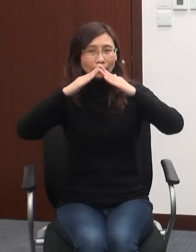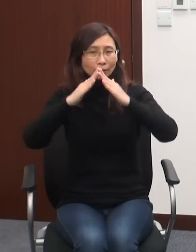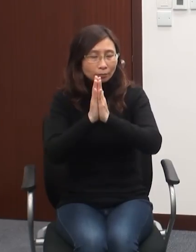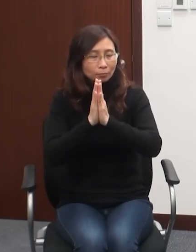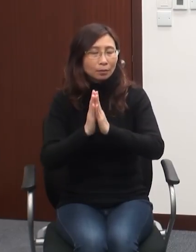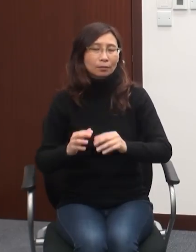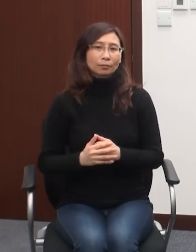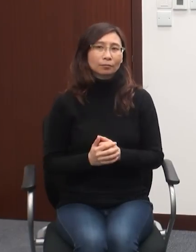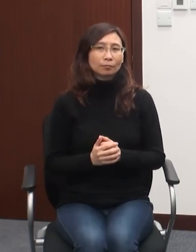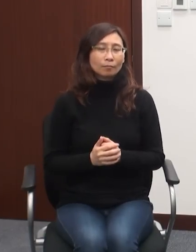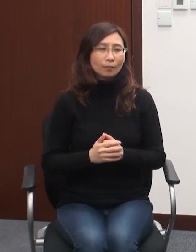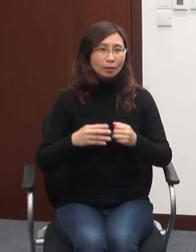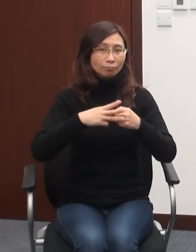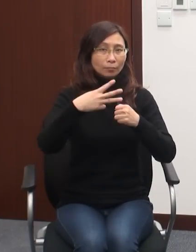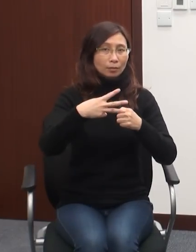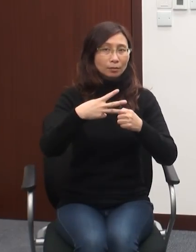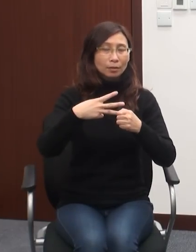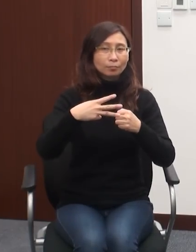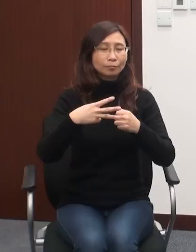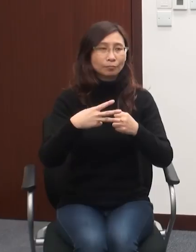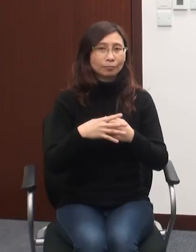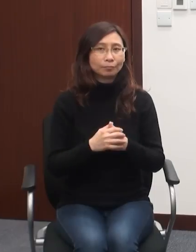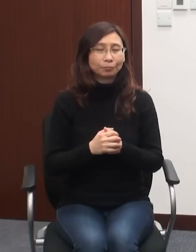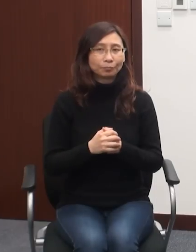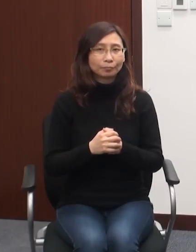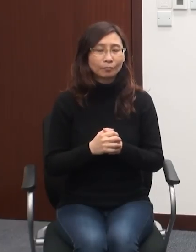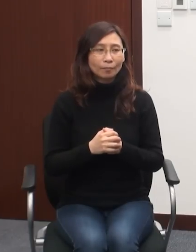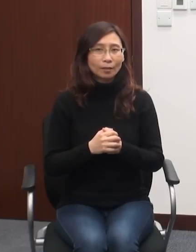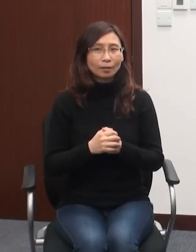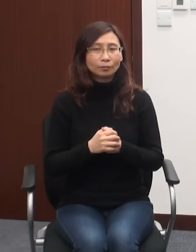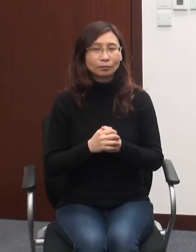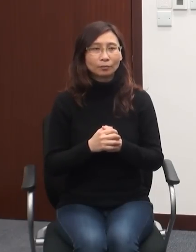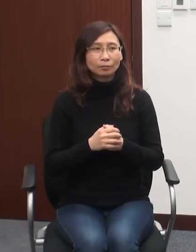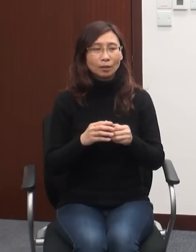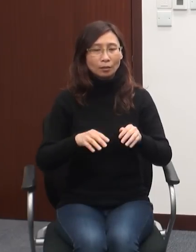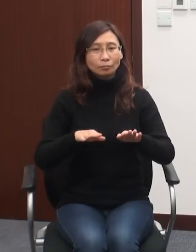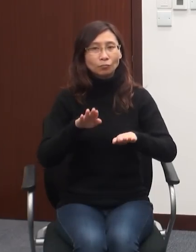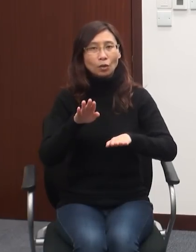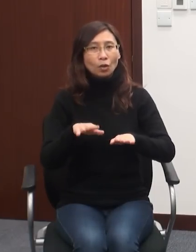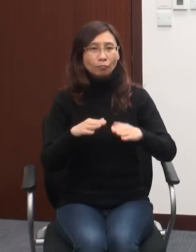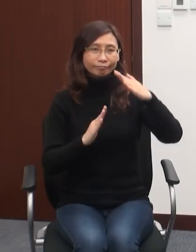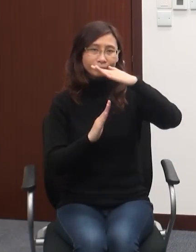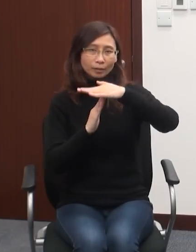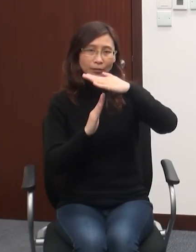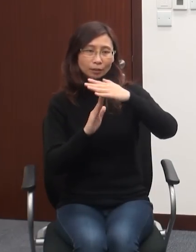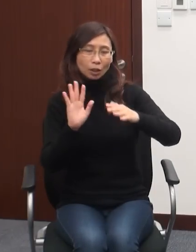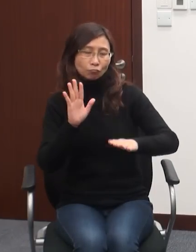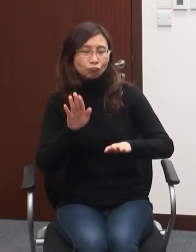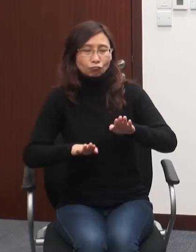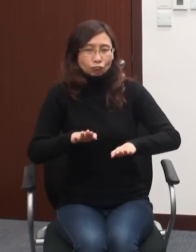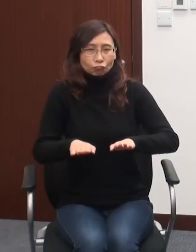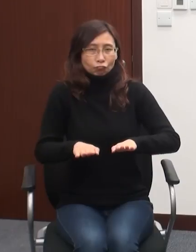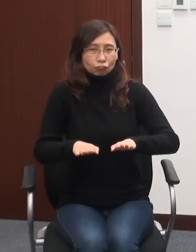啦，就接埋，咁第三個咧就係例牌賽就原地踏步，咁而家泛民咧就似乎唔想原地踏步